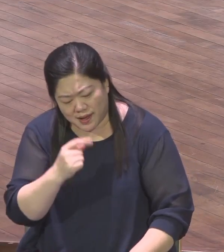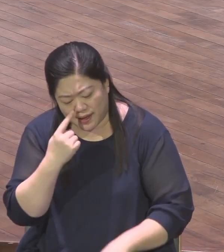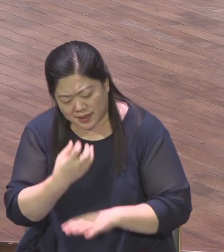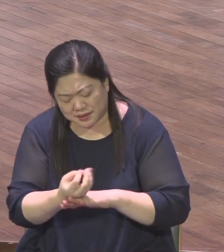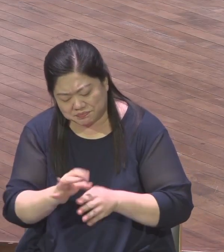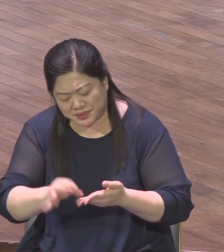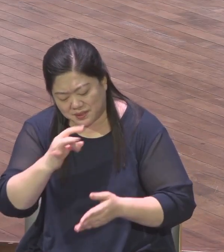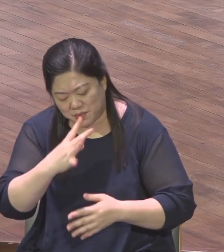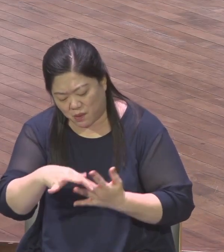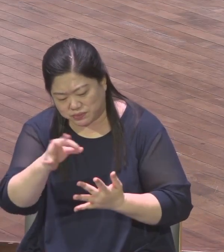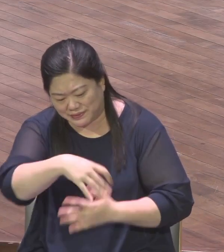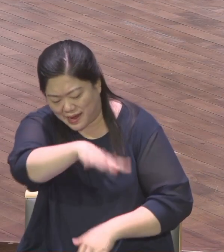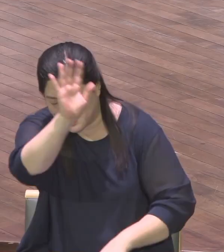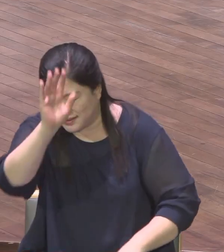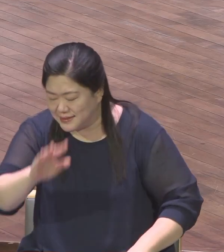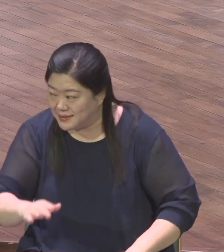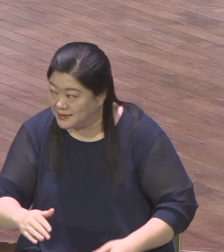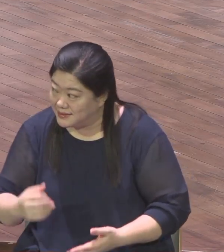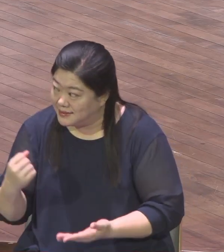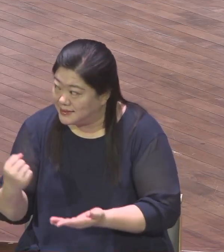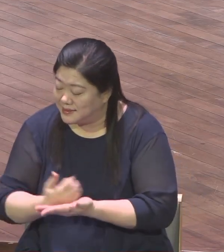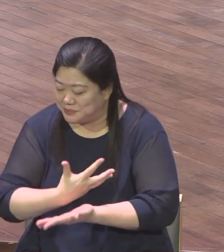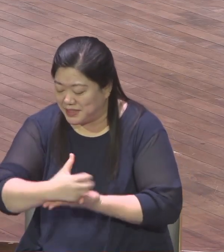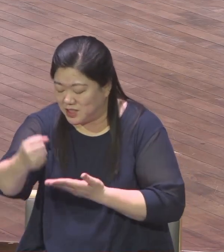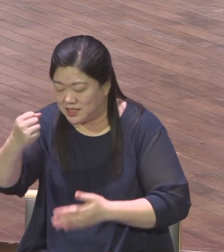그런 게 아니고 이야 저 밝혀냈다.